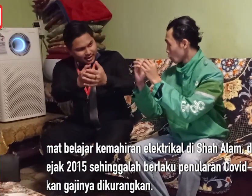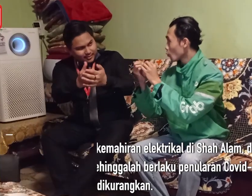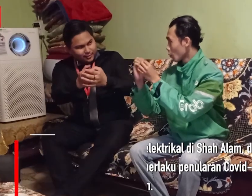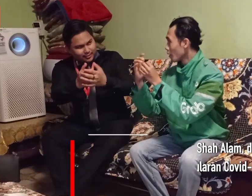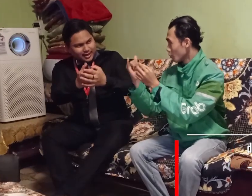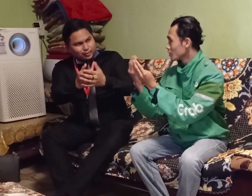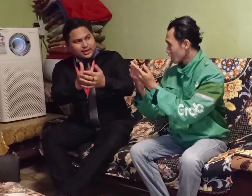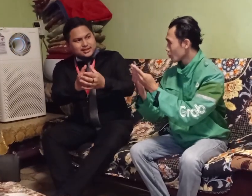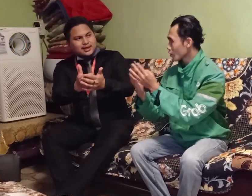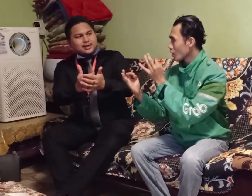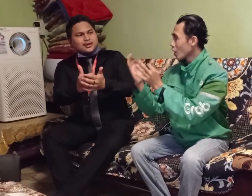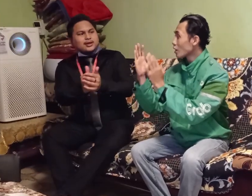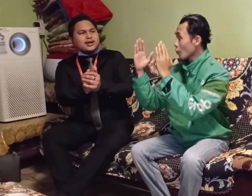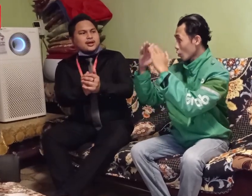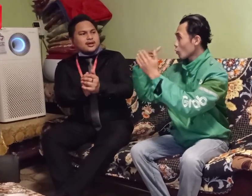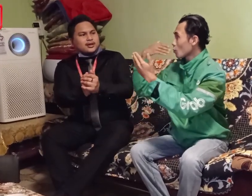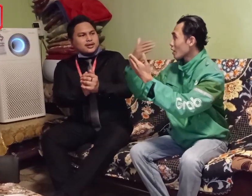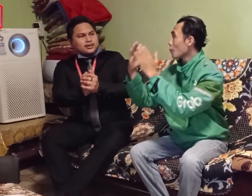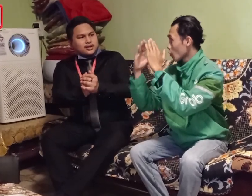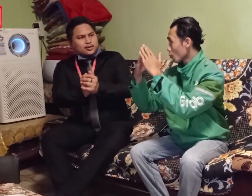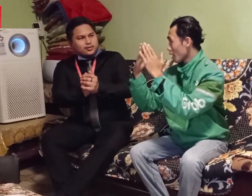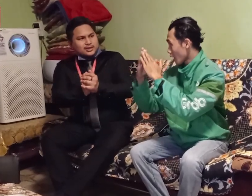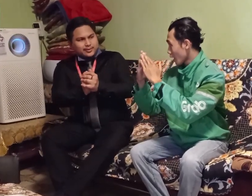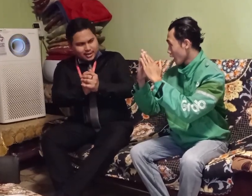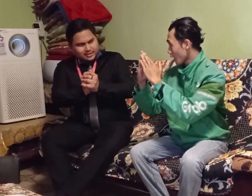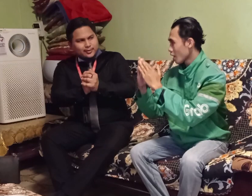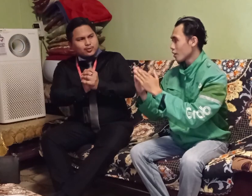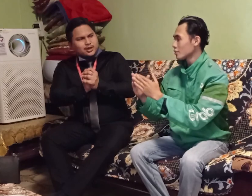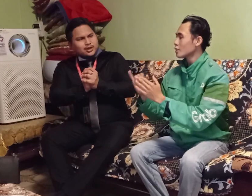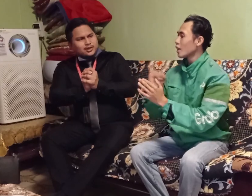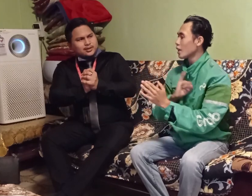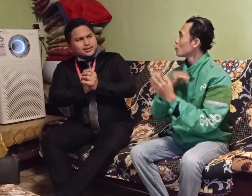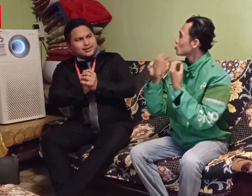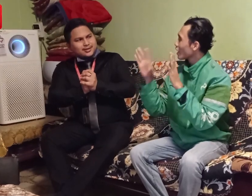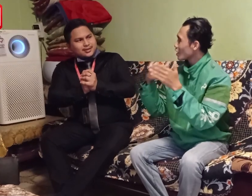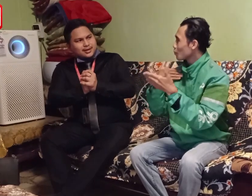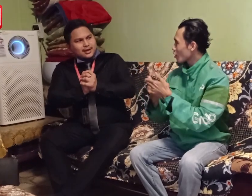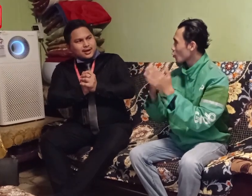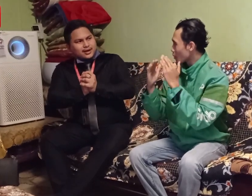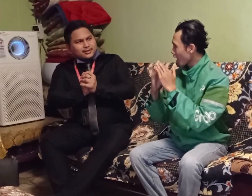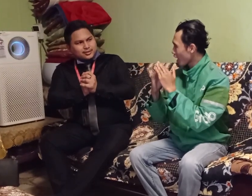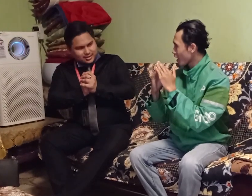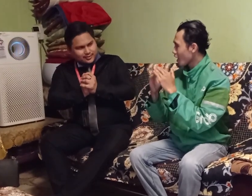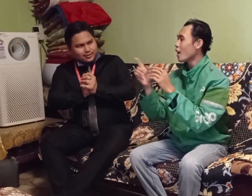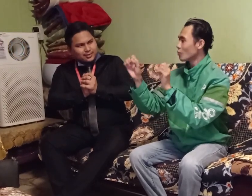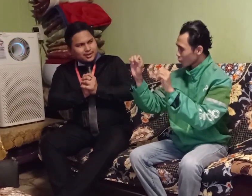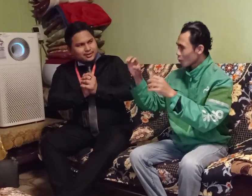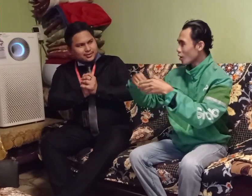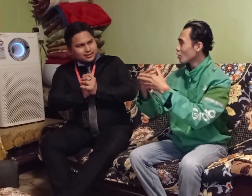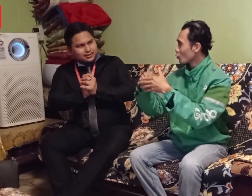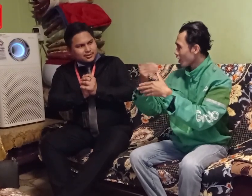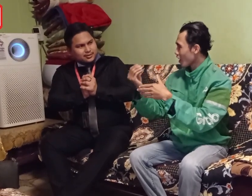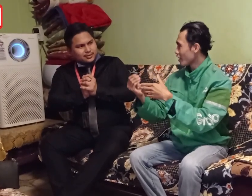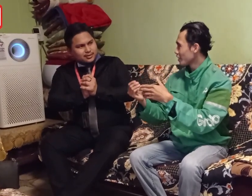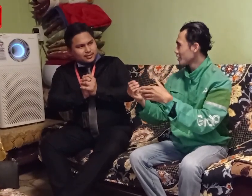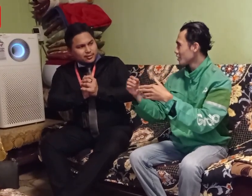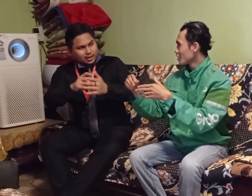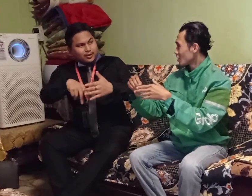memperolehi pendapatan harian supaya rancangan mengusahakan Dusun buah-buahan bersama ibu apa di felda Adella tercapai dia